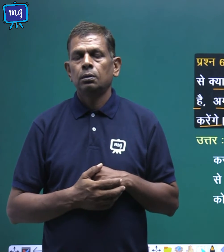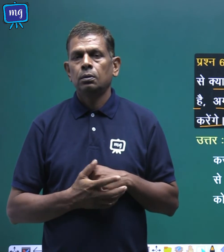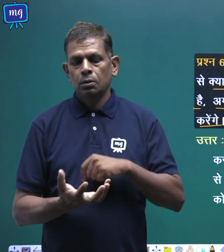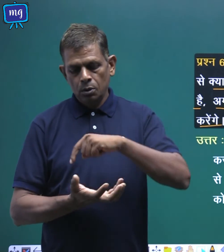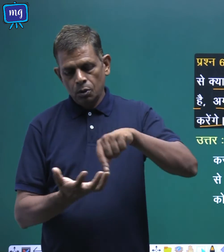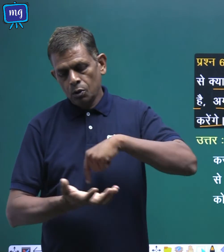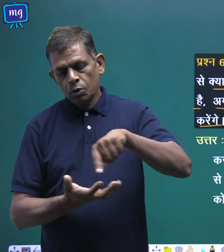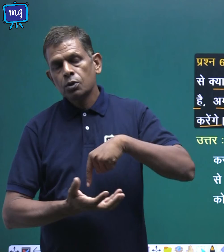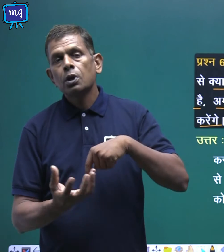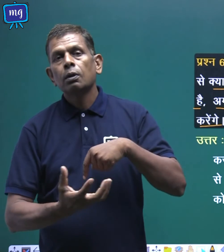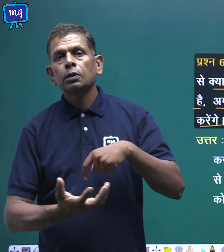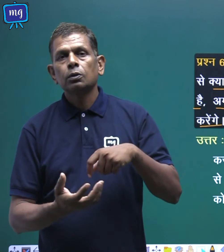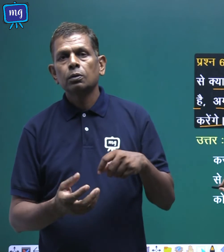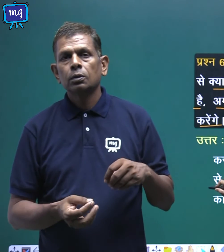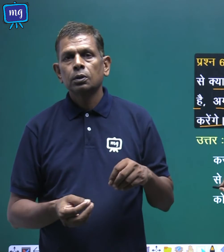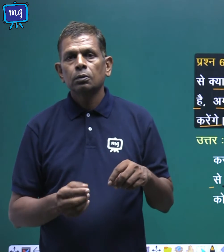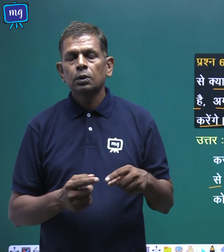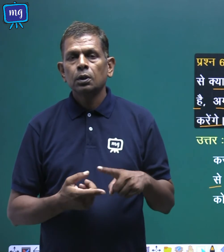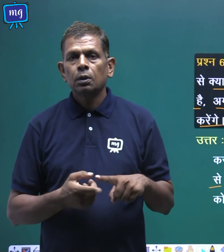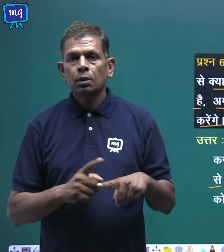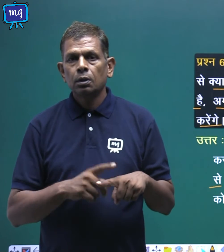चालन विधि के माध्यम से